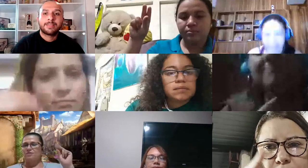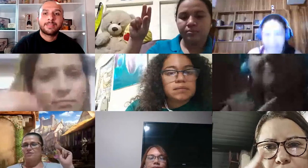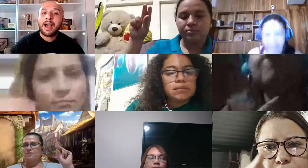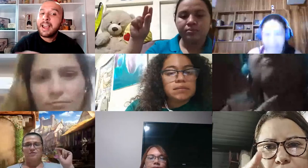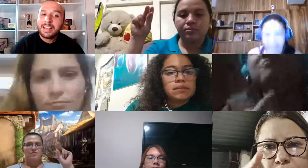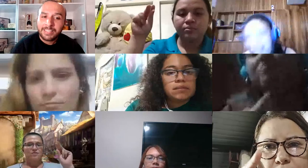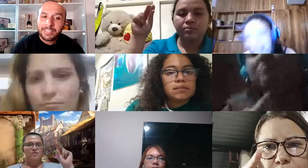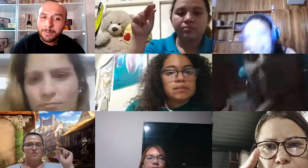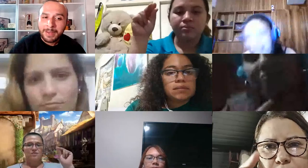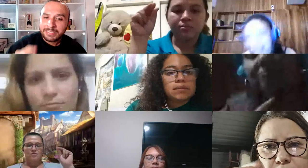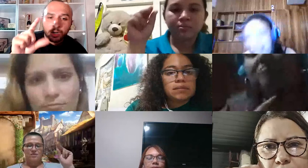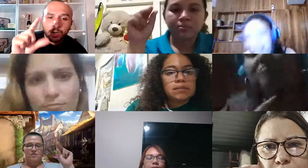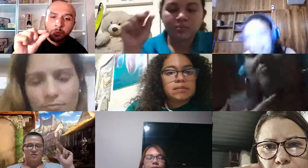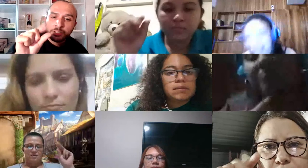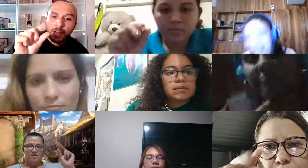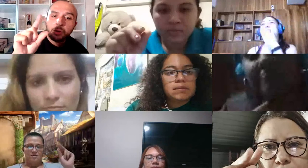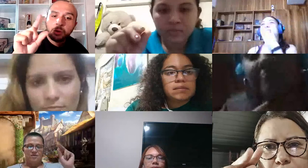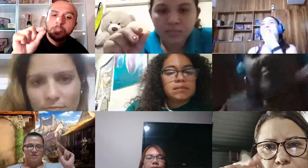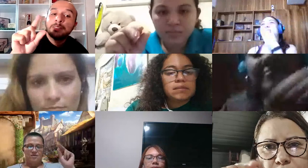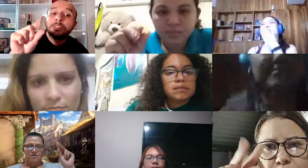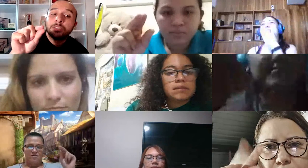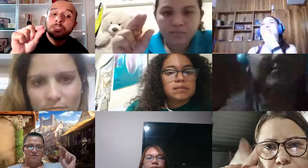No hay que hacerme así como chao.